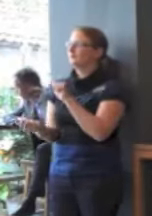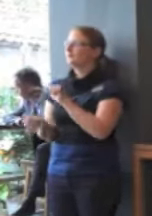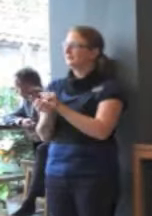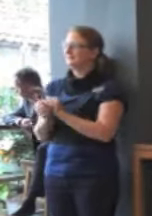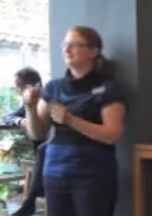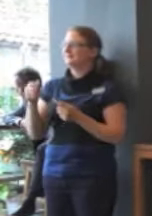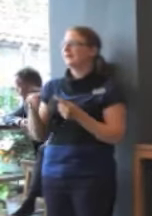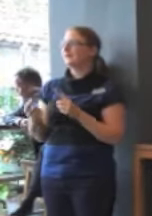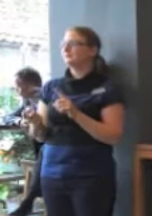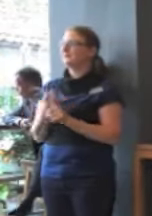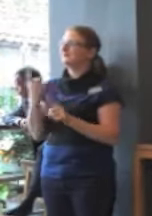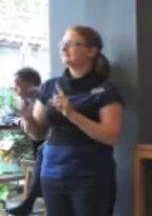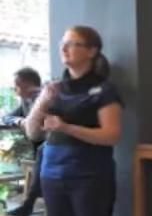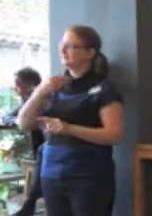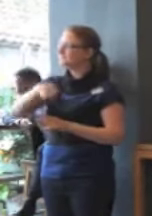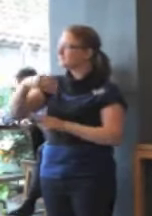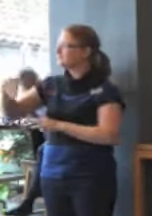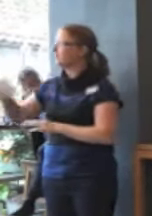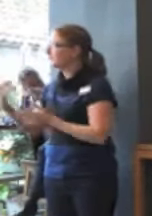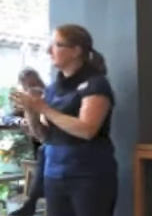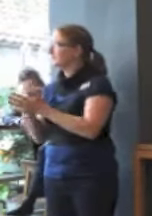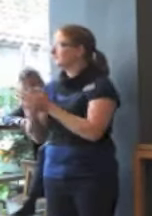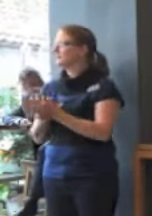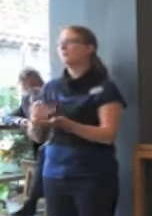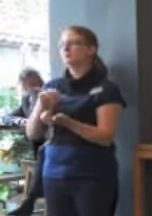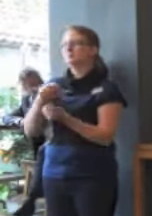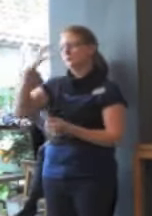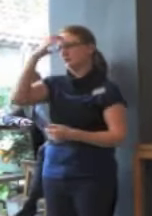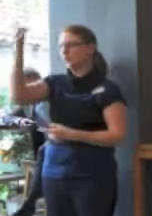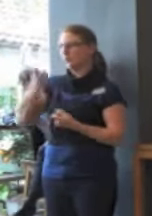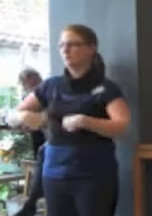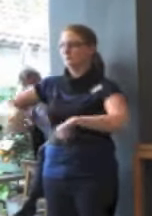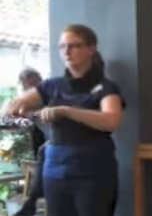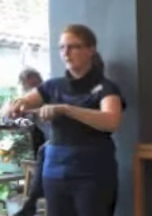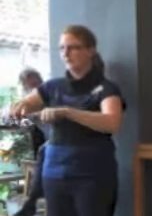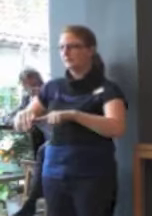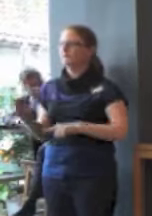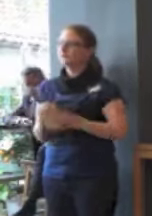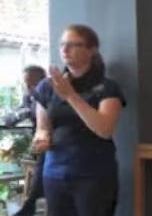i Stockholmsregionen och bildade då stiftelsen. För att då